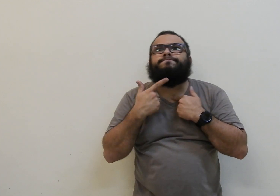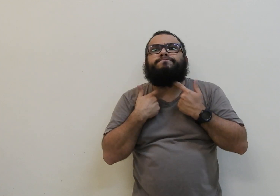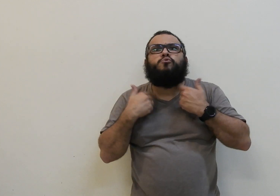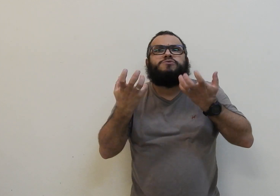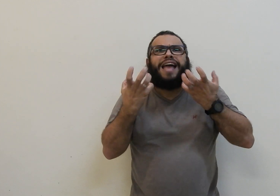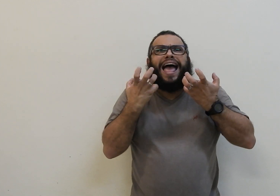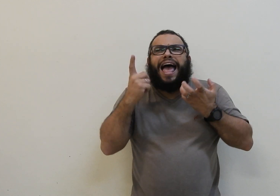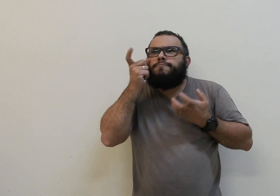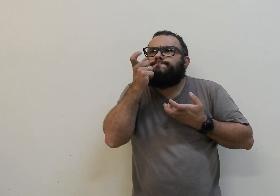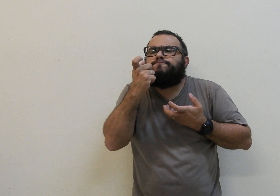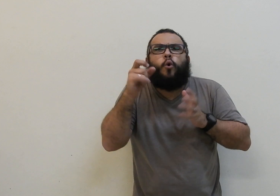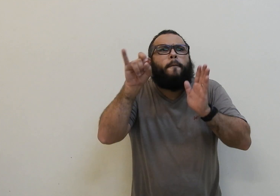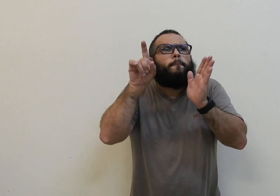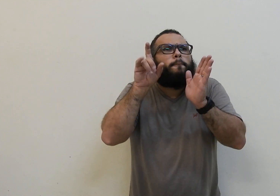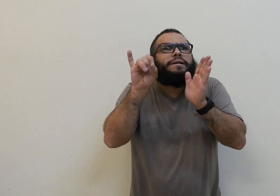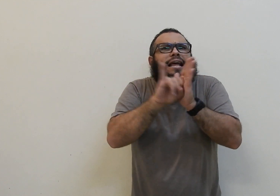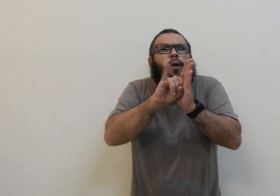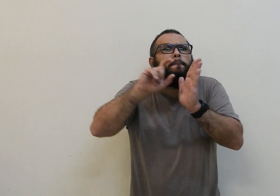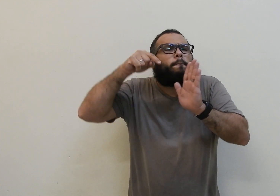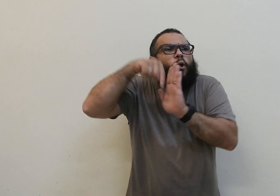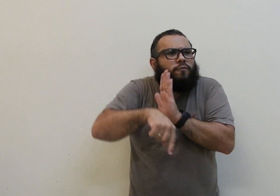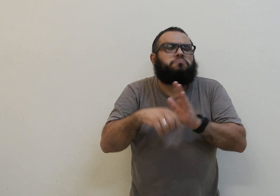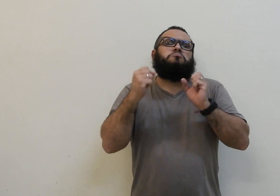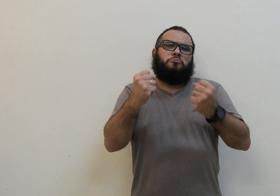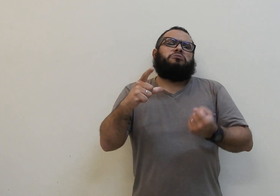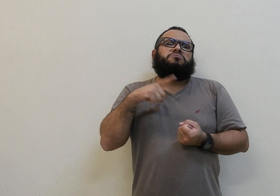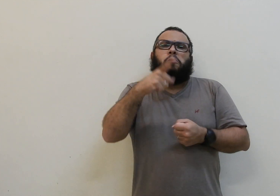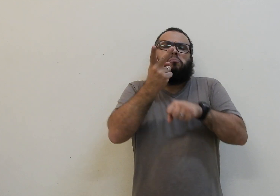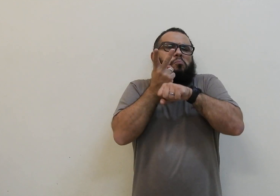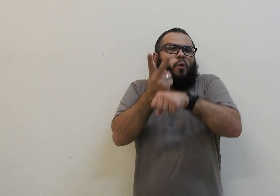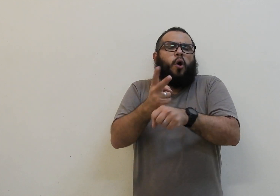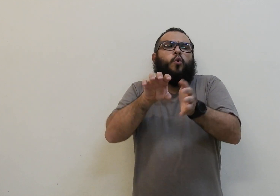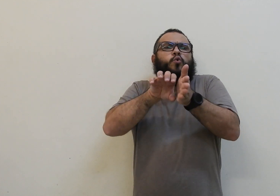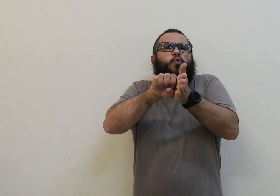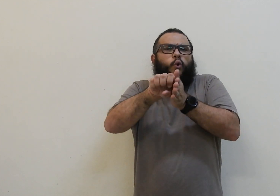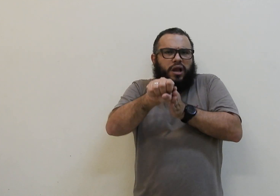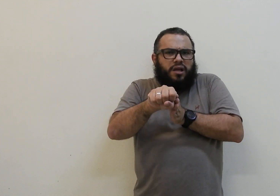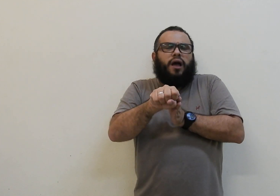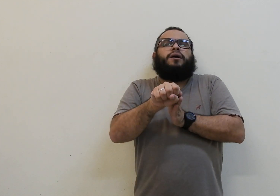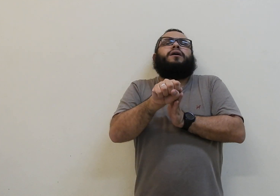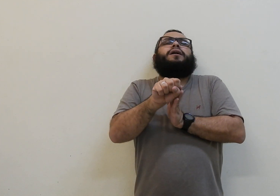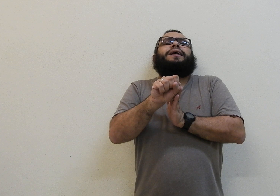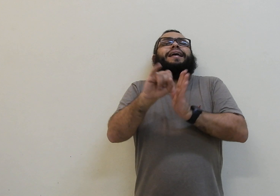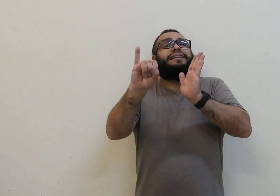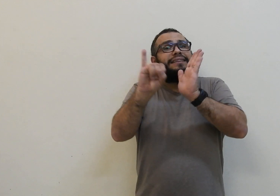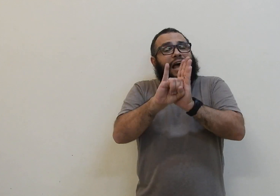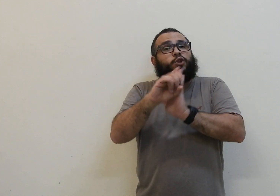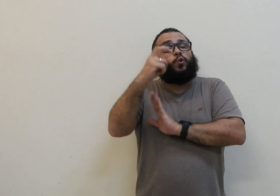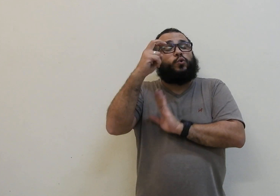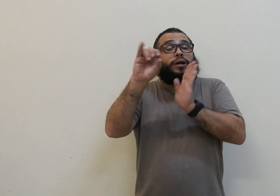de uma cultura. E se vocês quiserem se aprofundar no tema da cultura, vocês podem buscar,